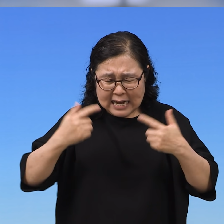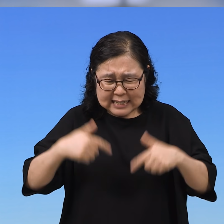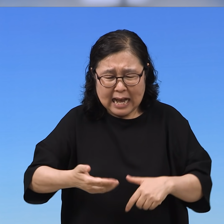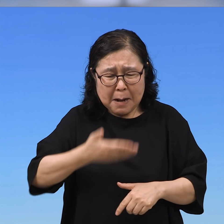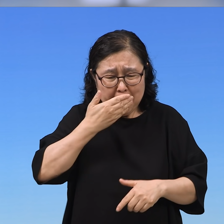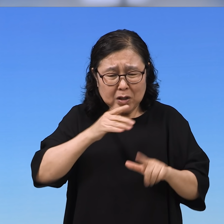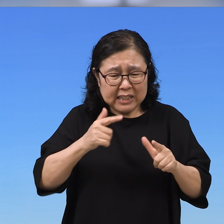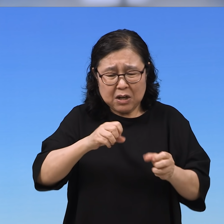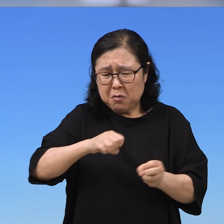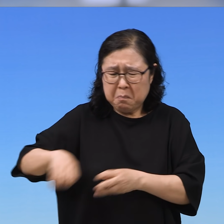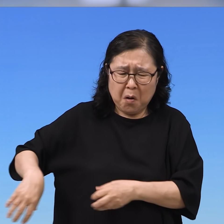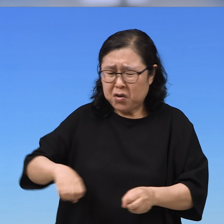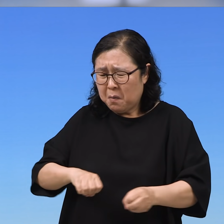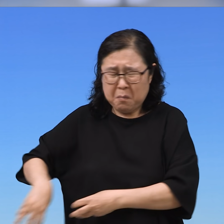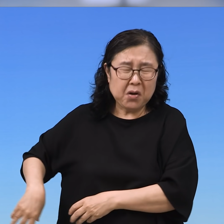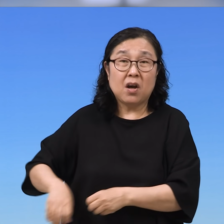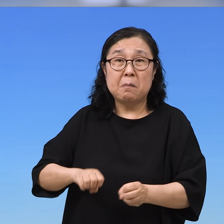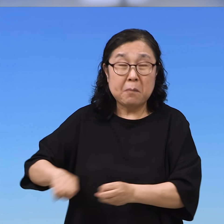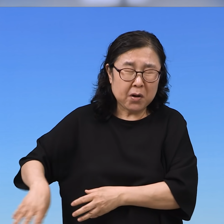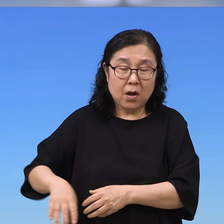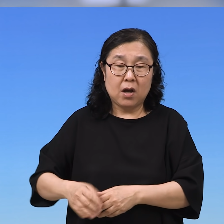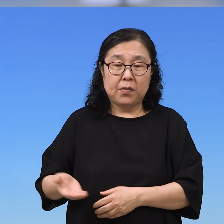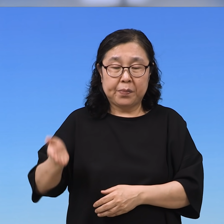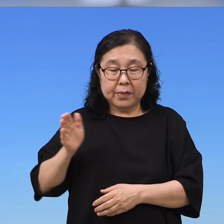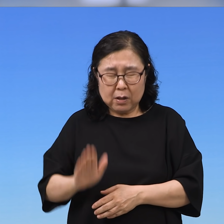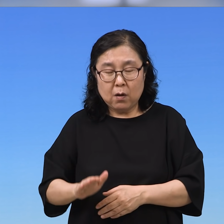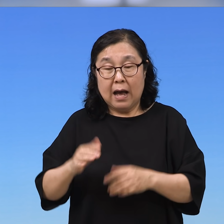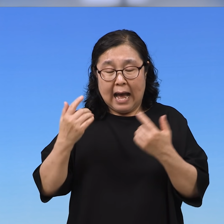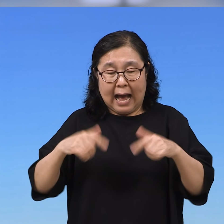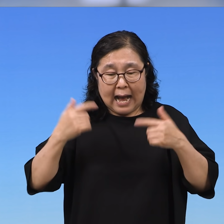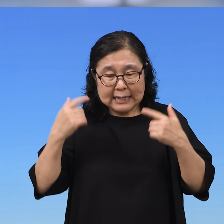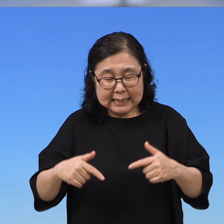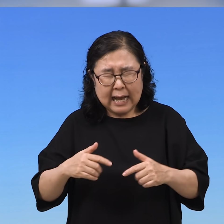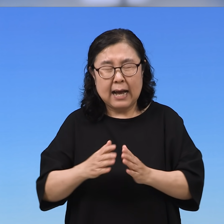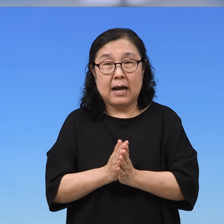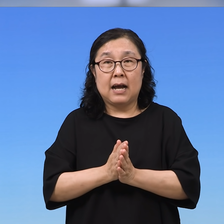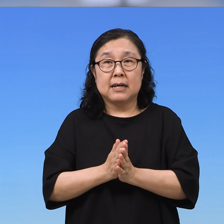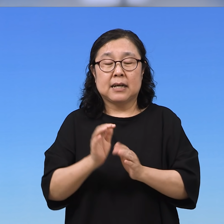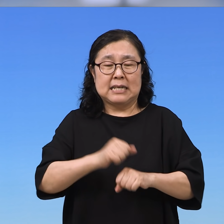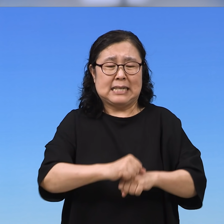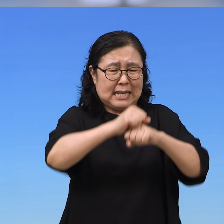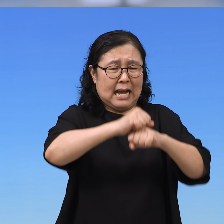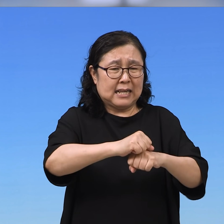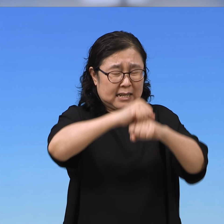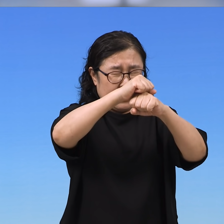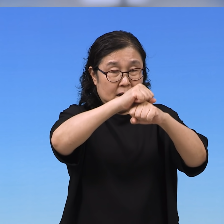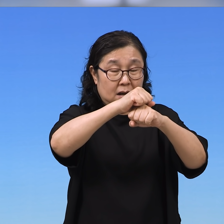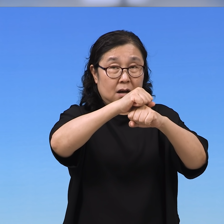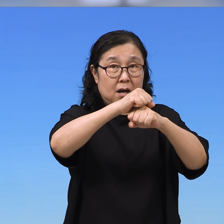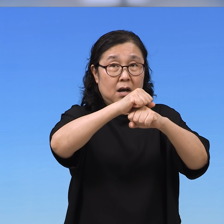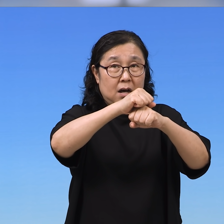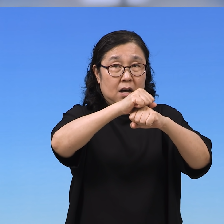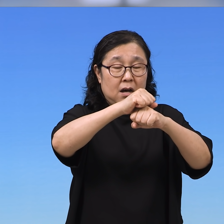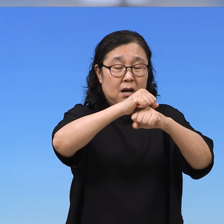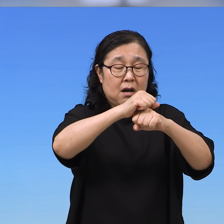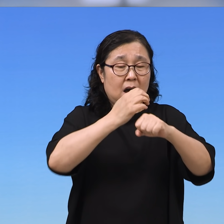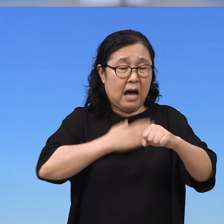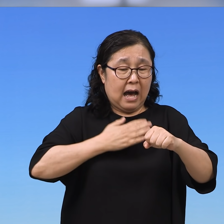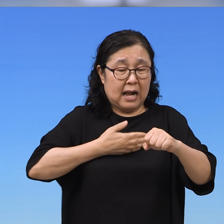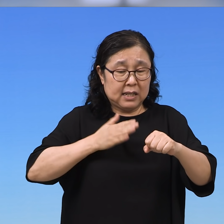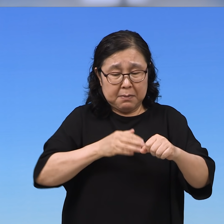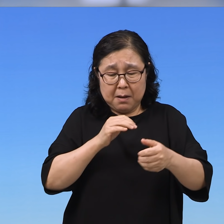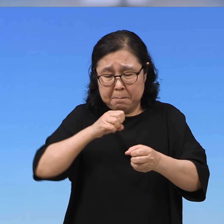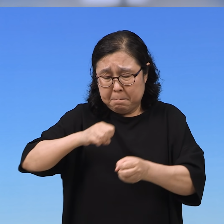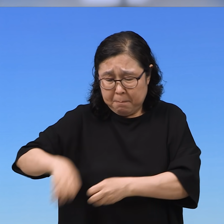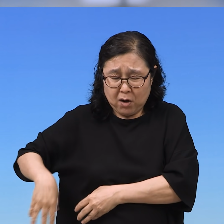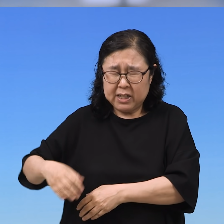작년에도 겪었고 재작년에도 겪었는데, 원래 여전히 그렇게 쌓여있는 음식들 절대로 안 먹고 버릴 거라는 거 알면서도 못 버리는,